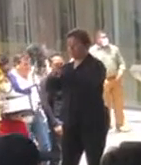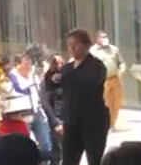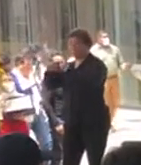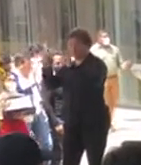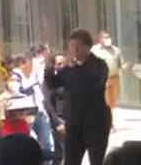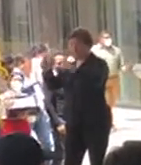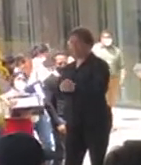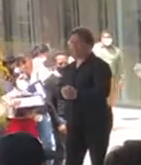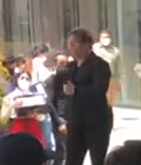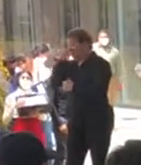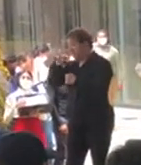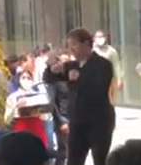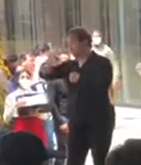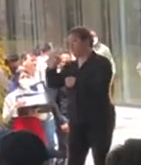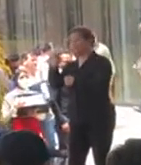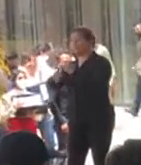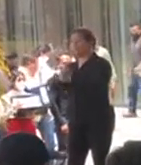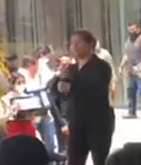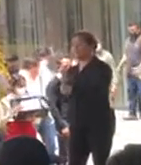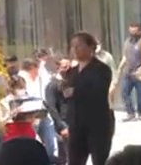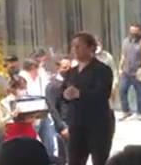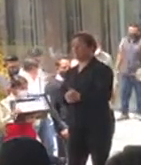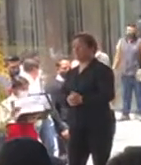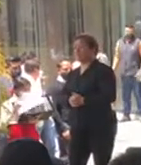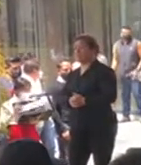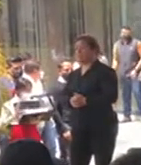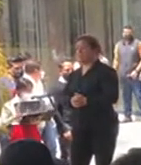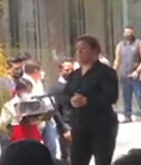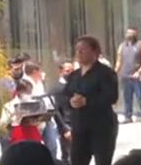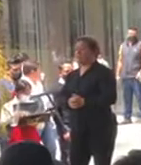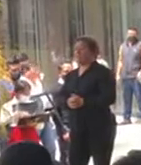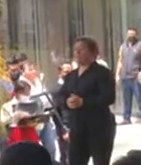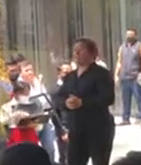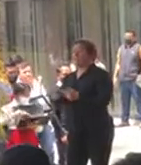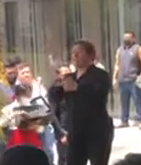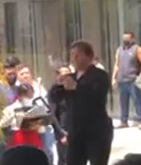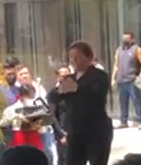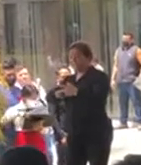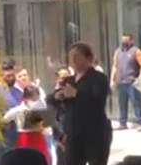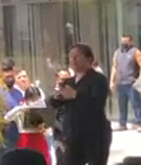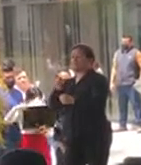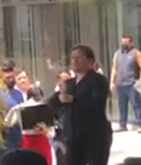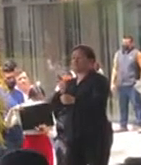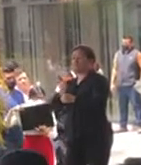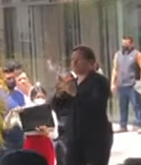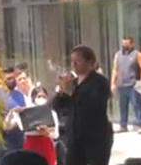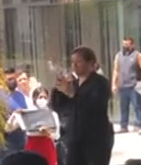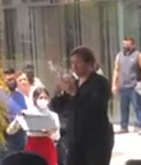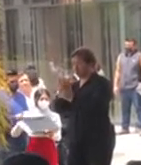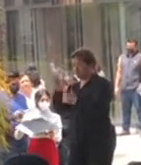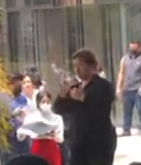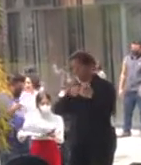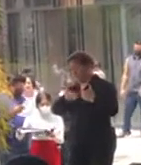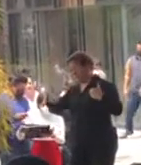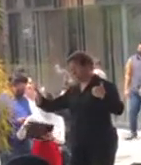a casi un adiós especial de estas lenguas gracias a la destrucción